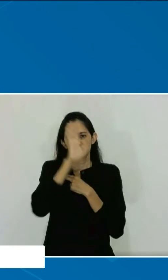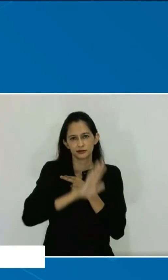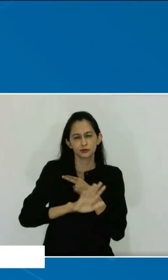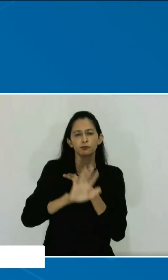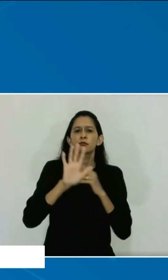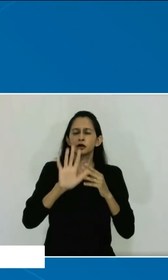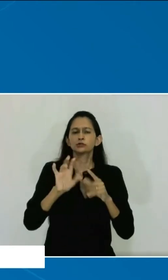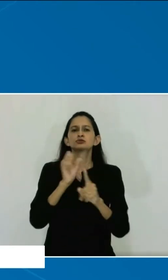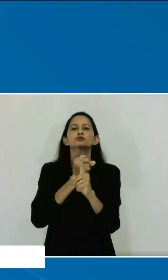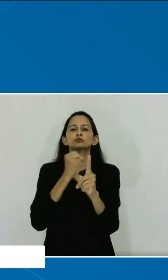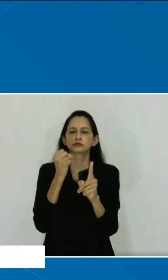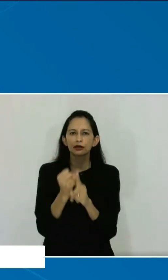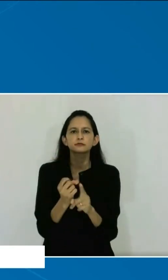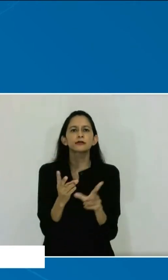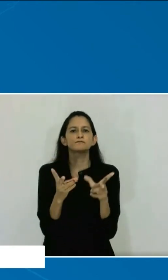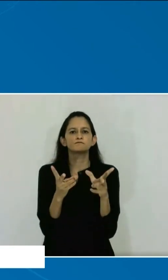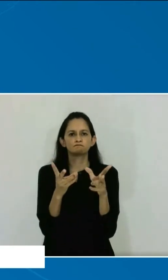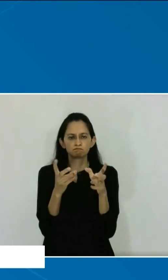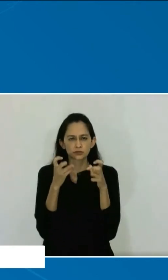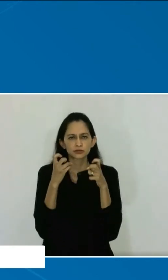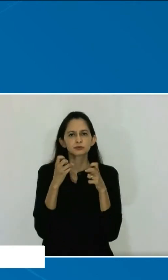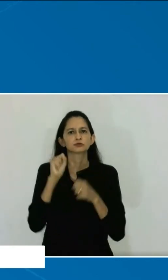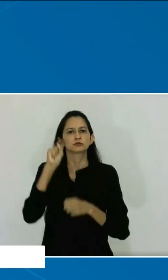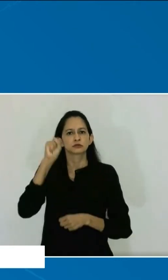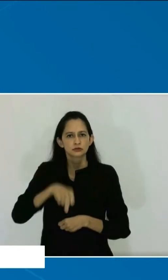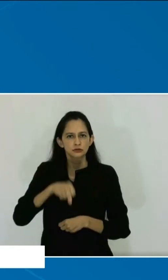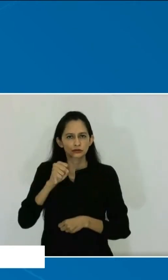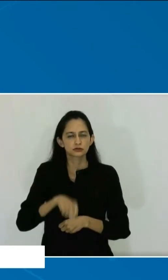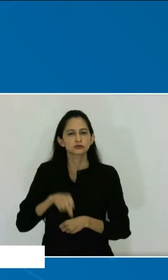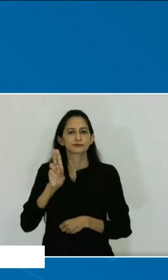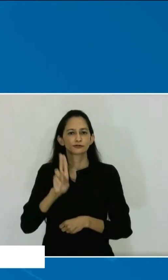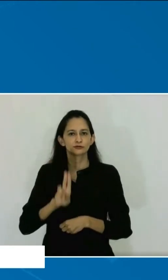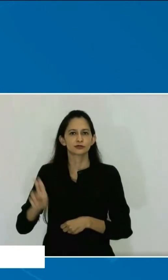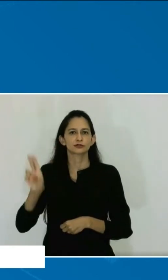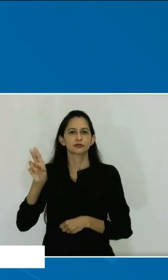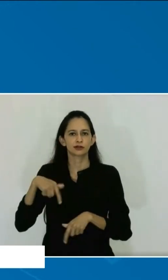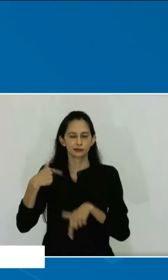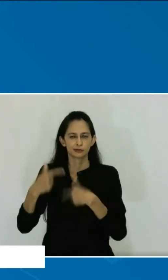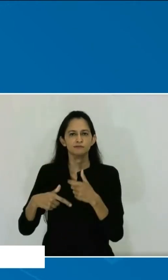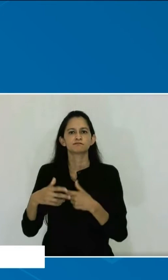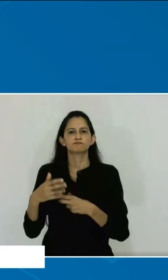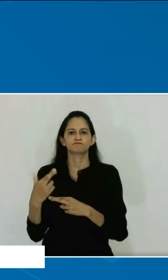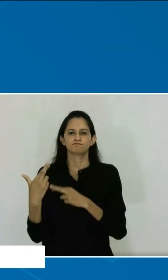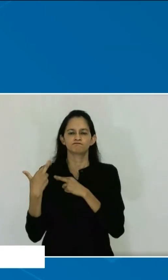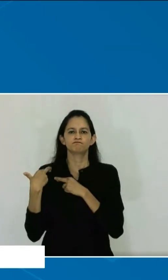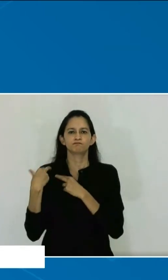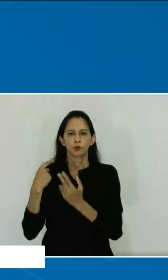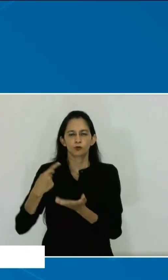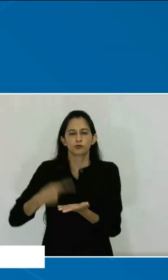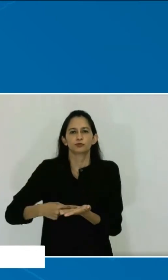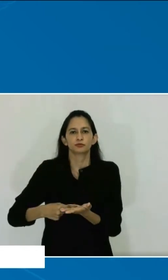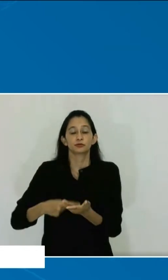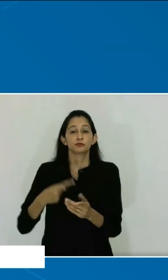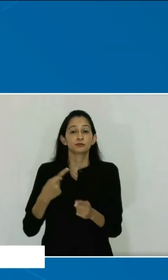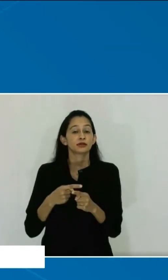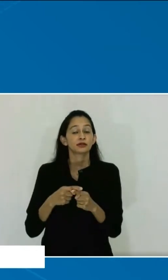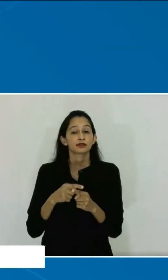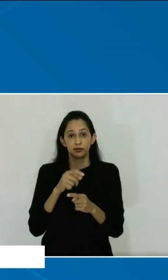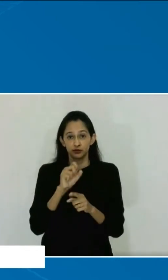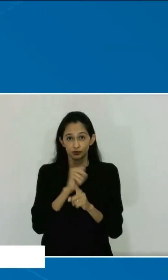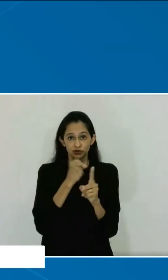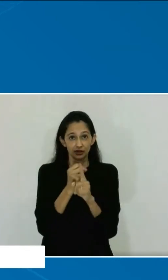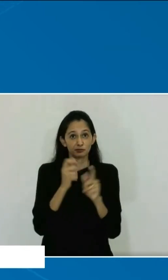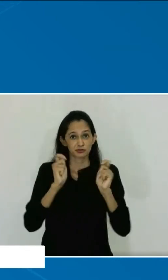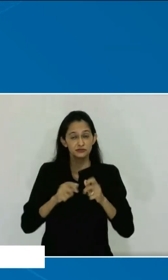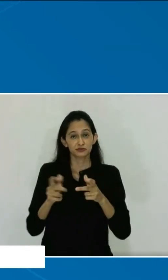população percebeu o quanto que o trabalho da universidade é sério, porque ela sentiu isso de diversas formas, né? Seja